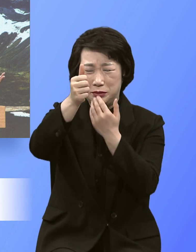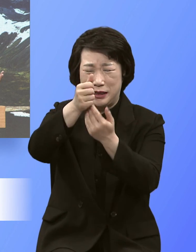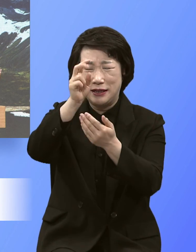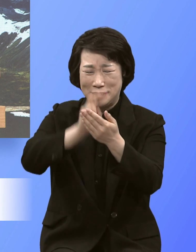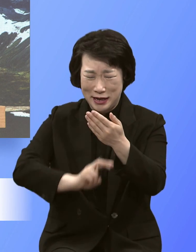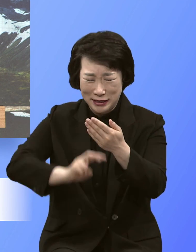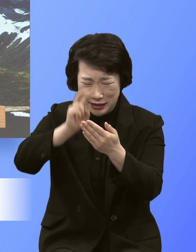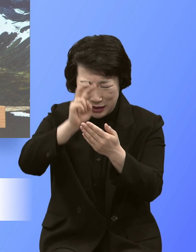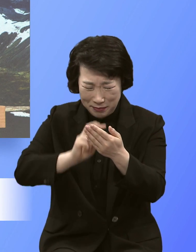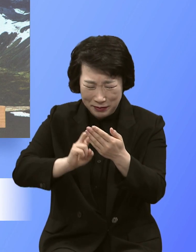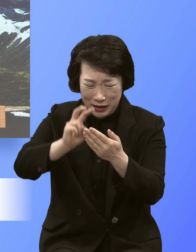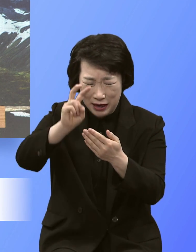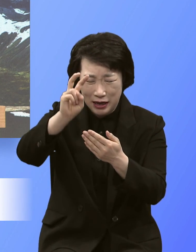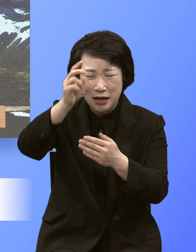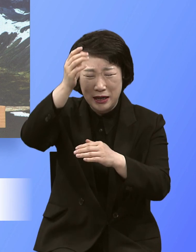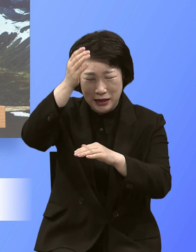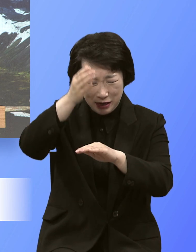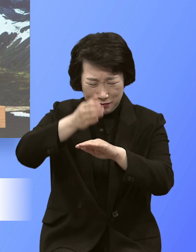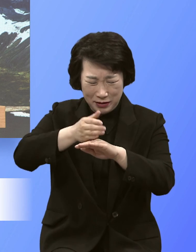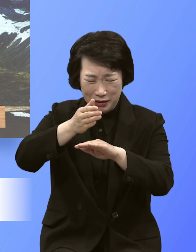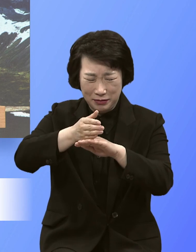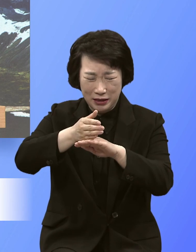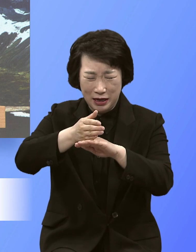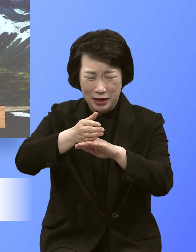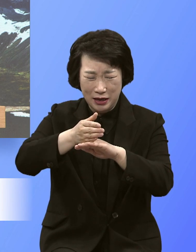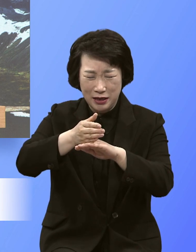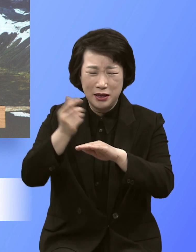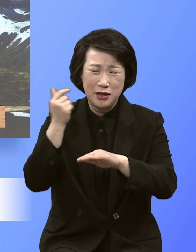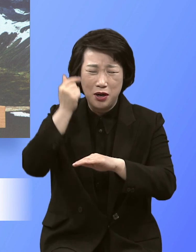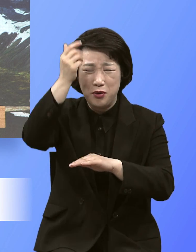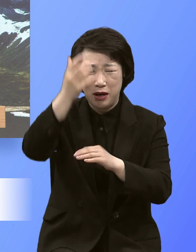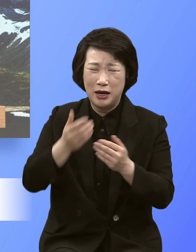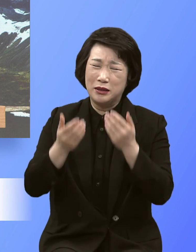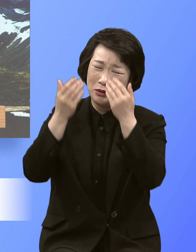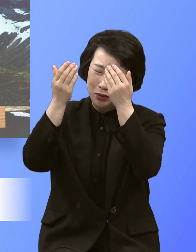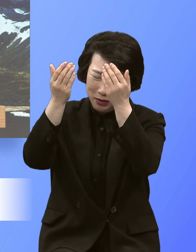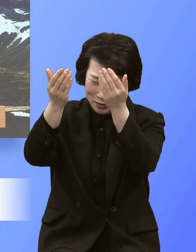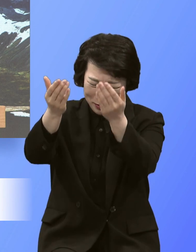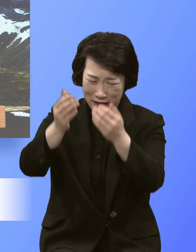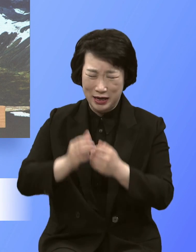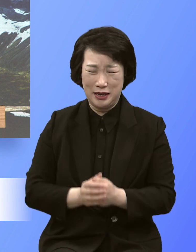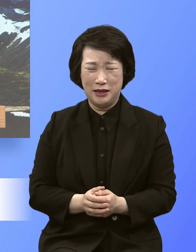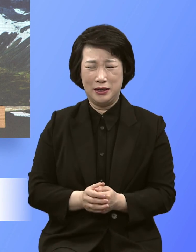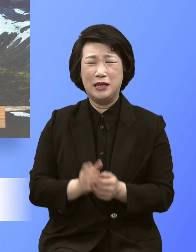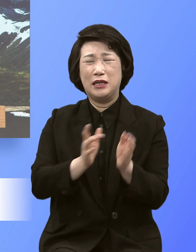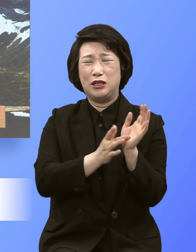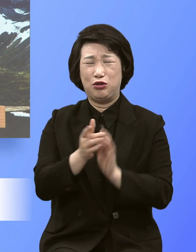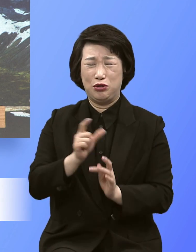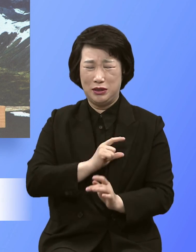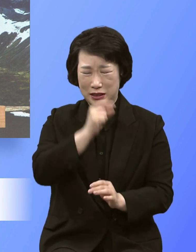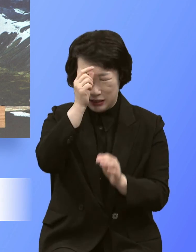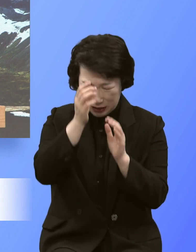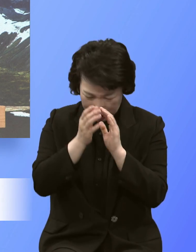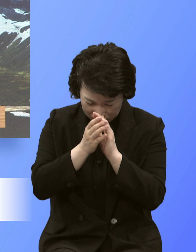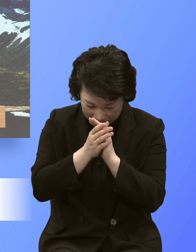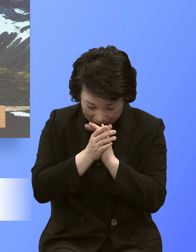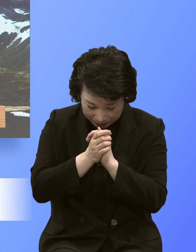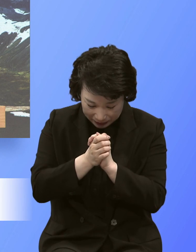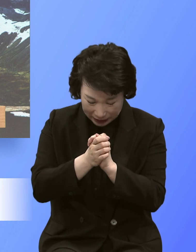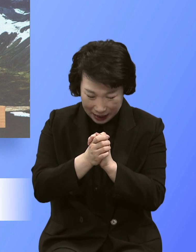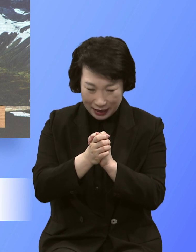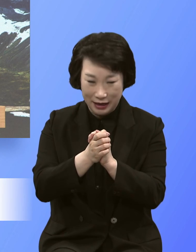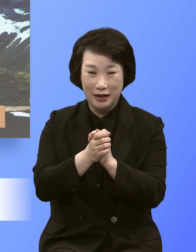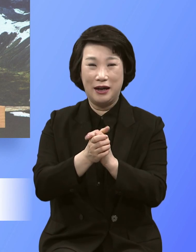주님을 찬양합니다. 감사합니다. 영광 돌립니다. 예수님